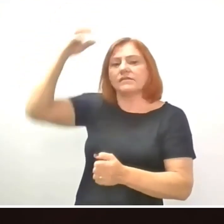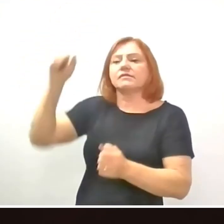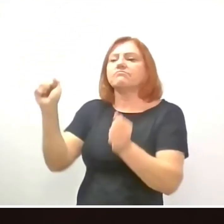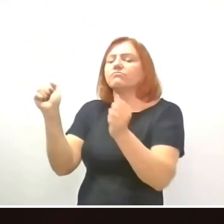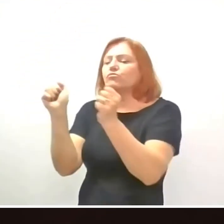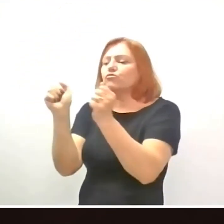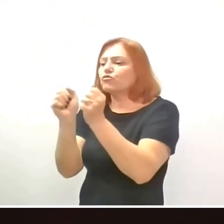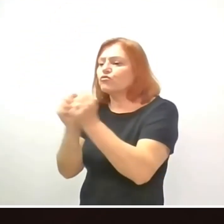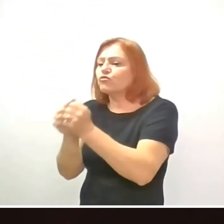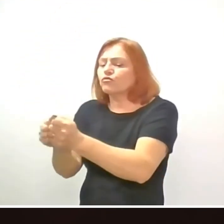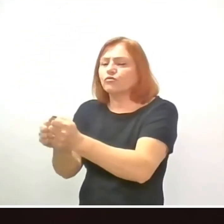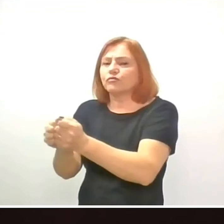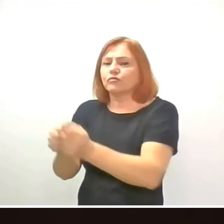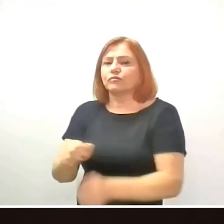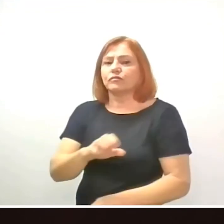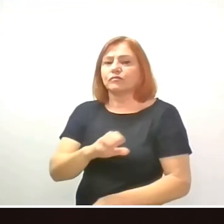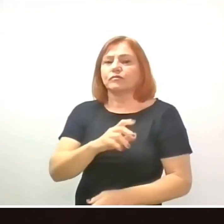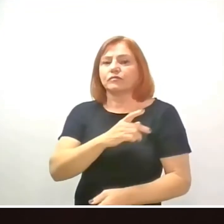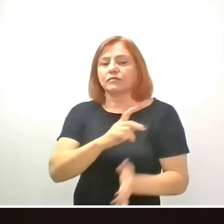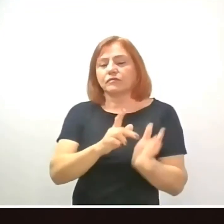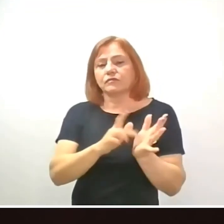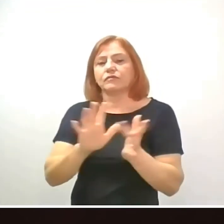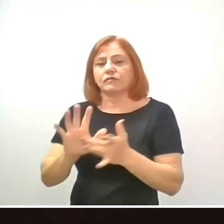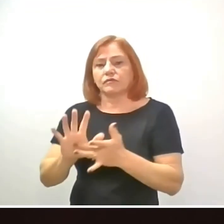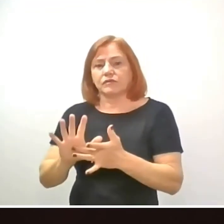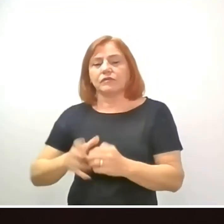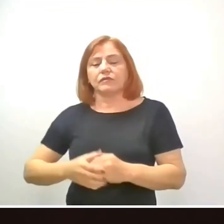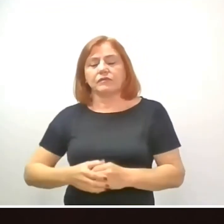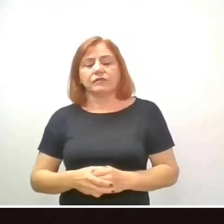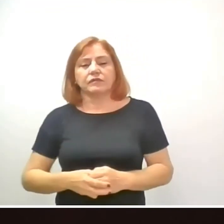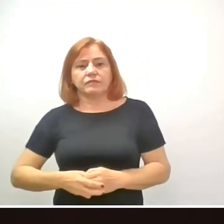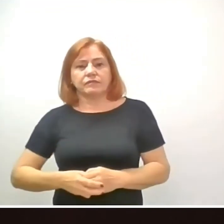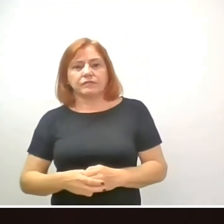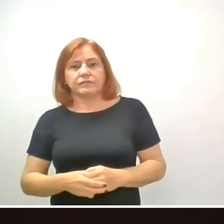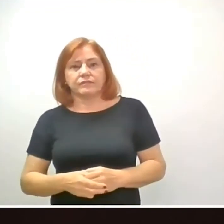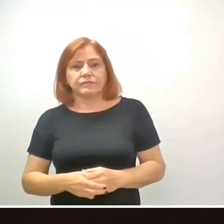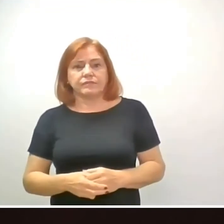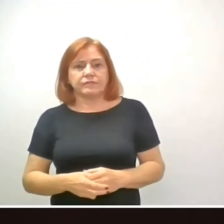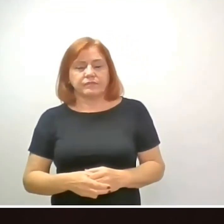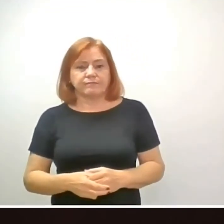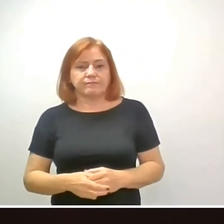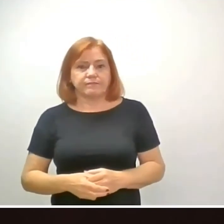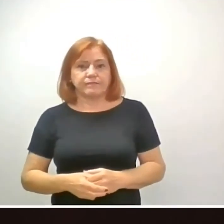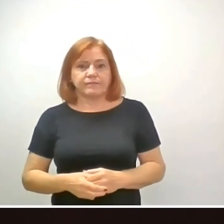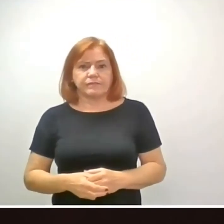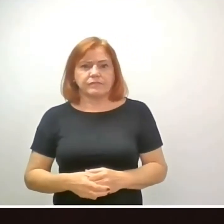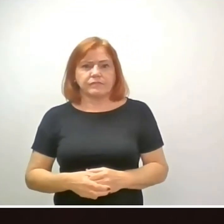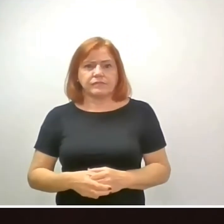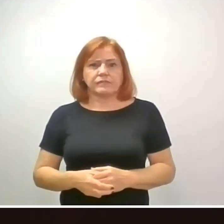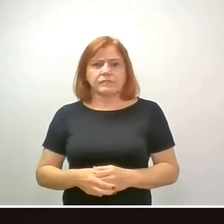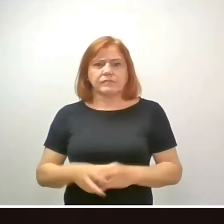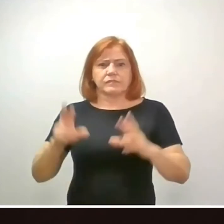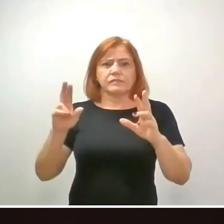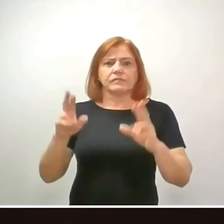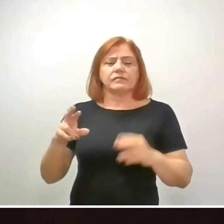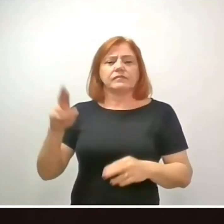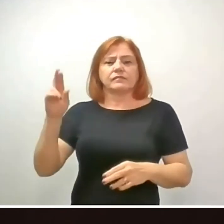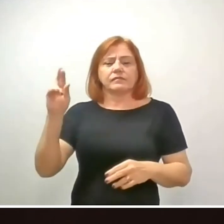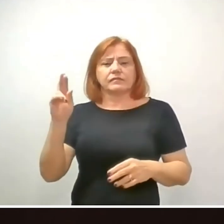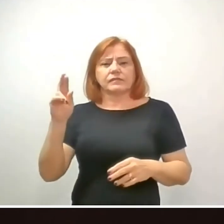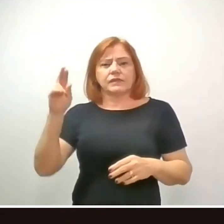irmãos, reinar sobre as nações, reger sobre as nações, é apacentar. Deus quer que você